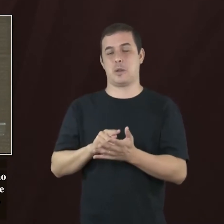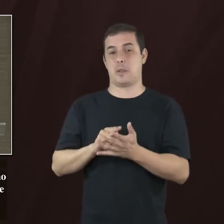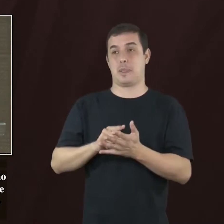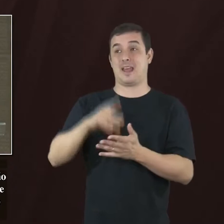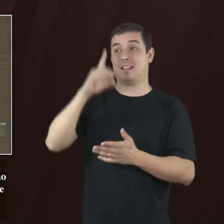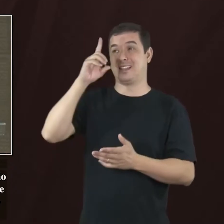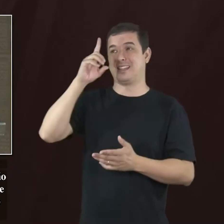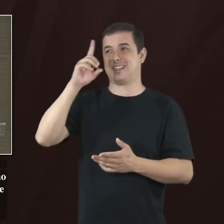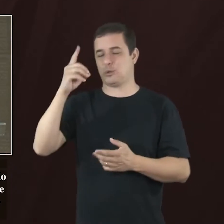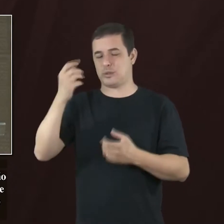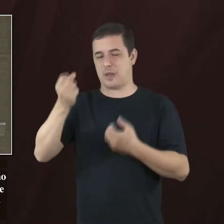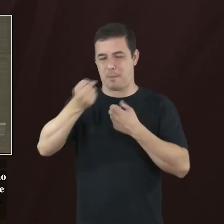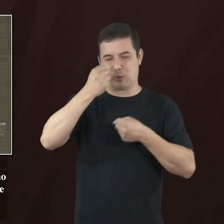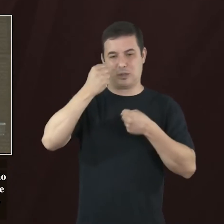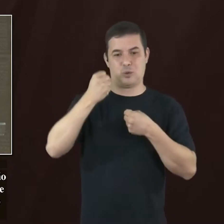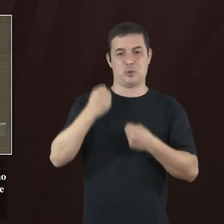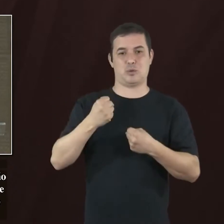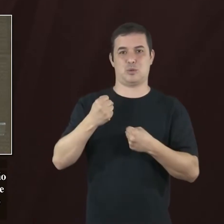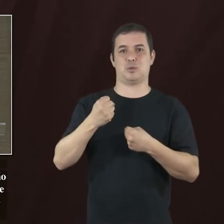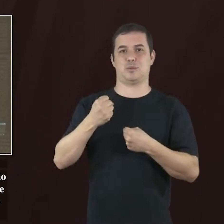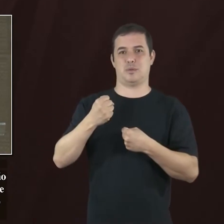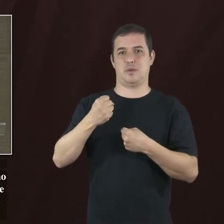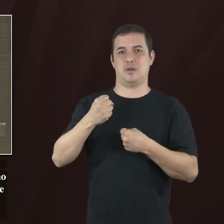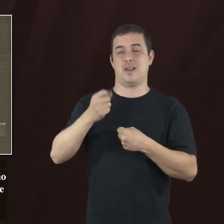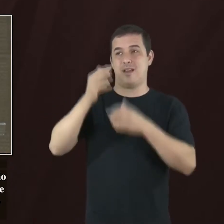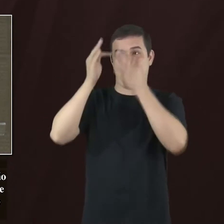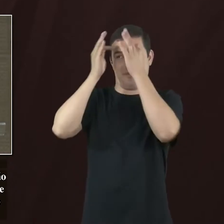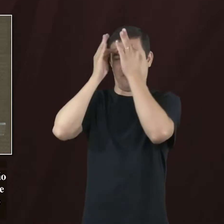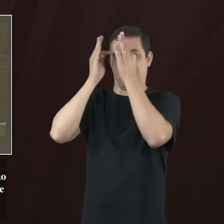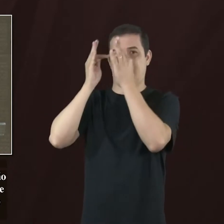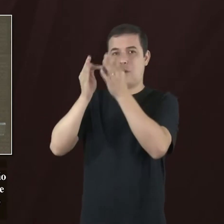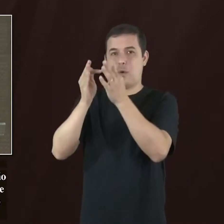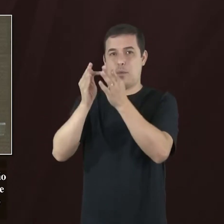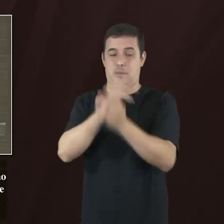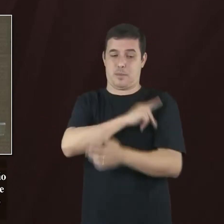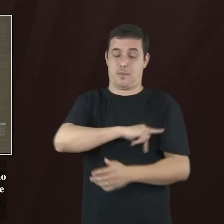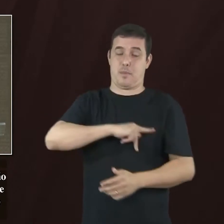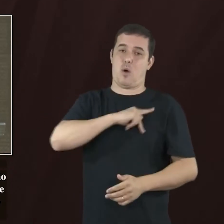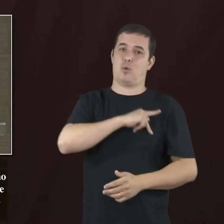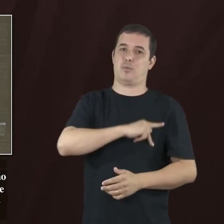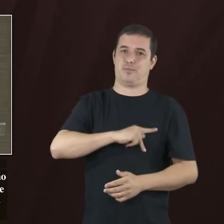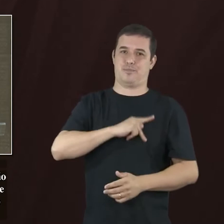poderoso para guardar o seu depósito até aquele dia.